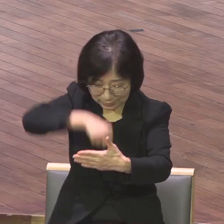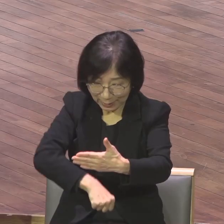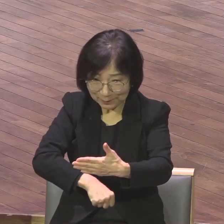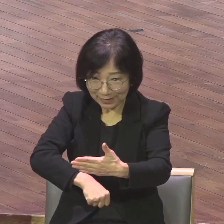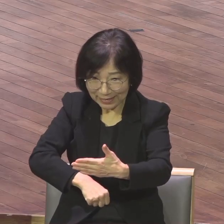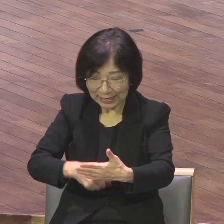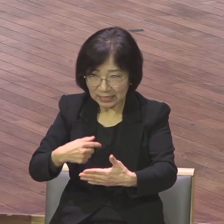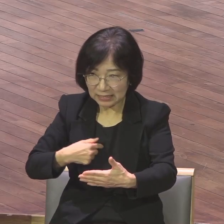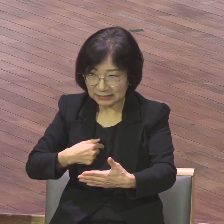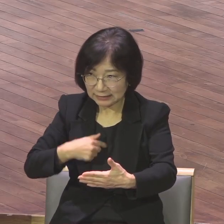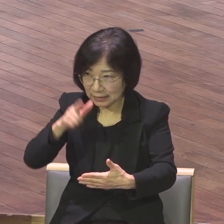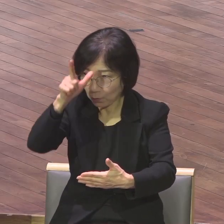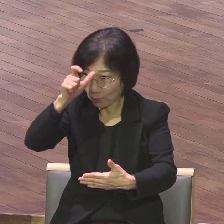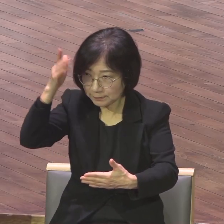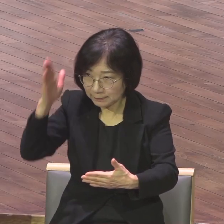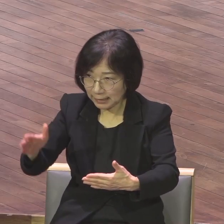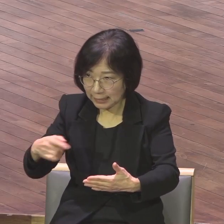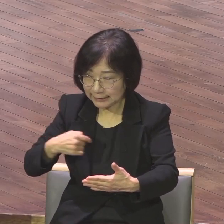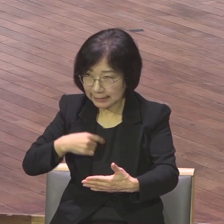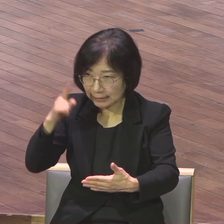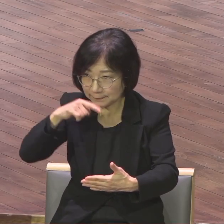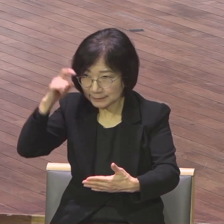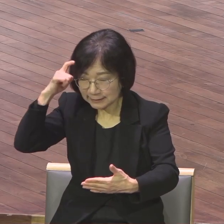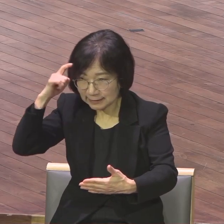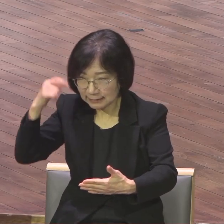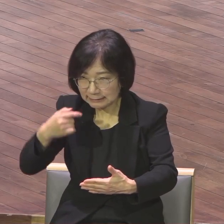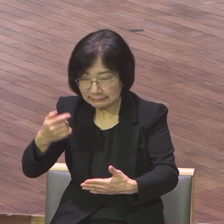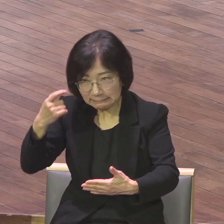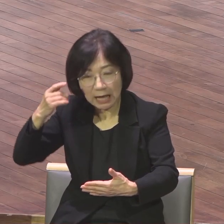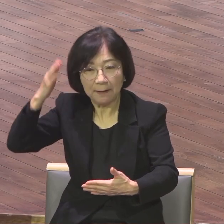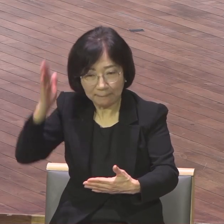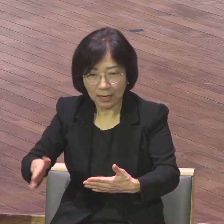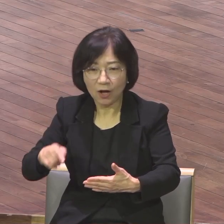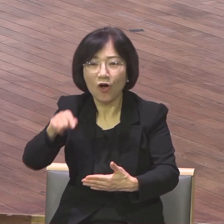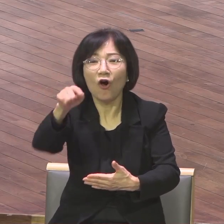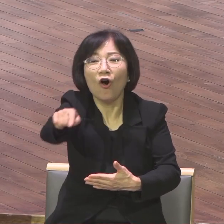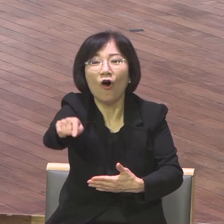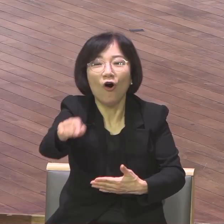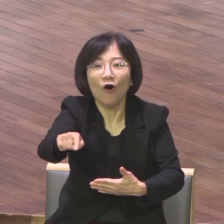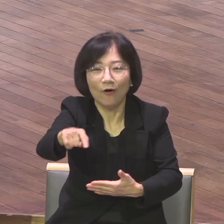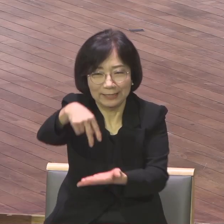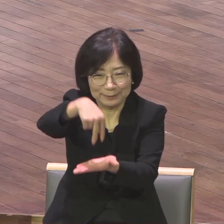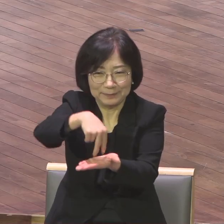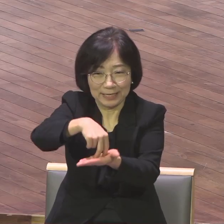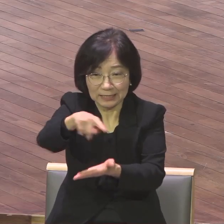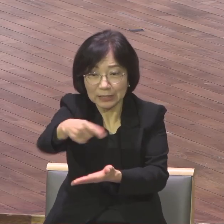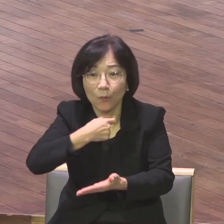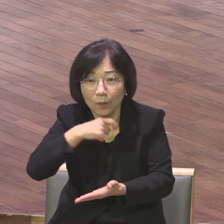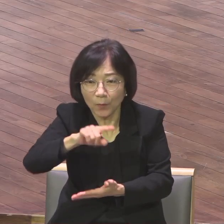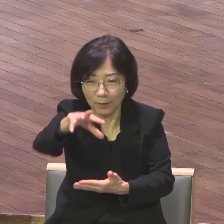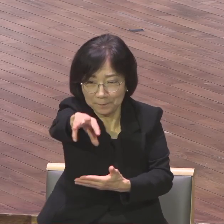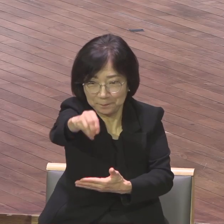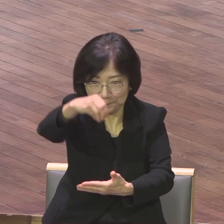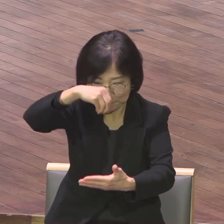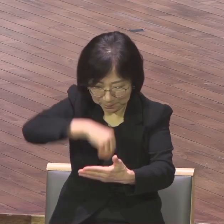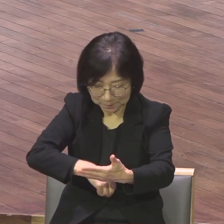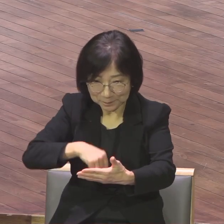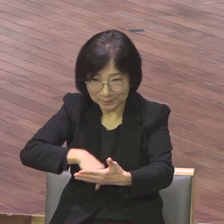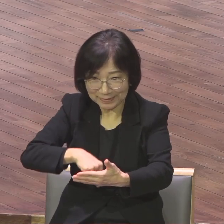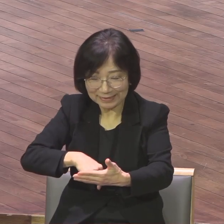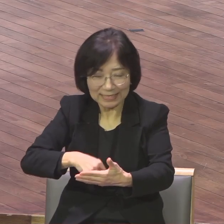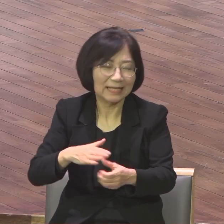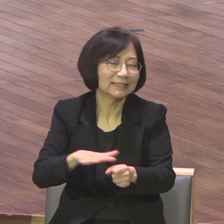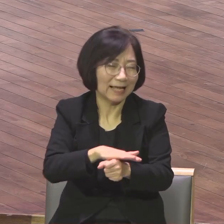내 고집을 내려놓고 내 선입견 내 편견 내려놓고 상대방 입장에서 바라보는 행동,